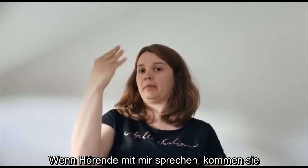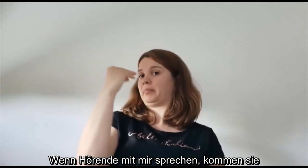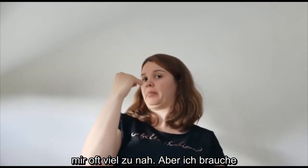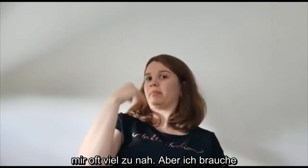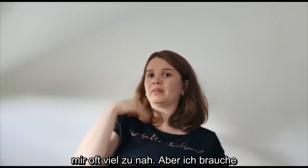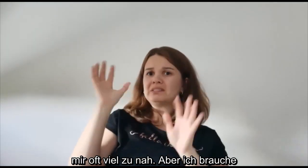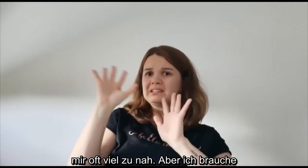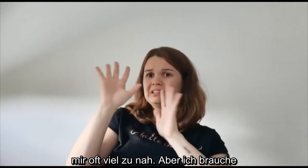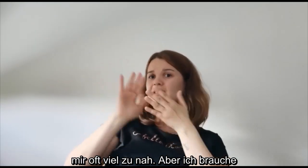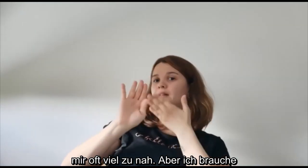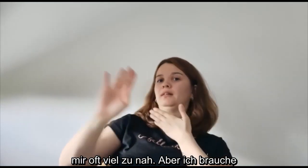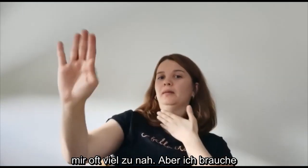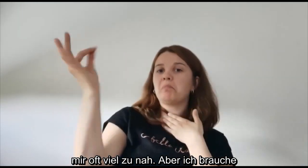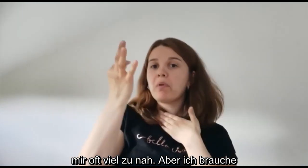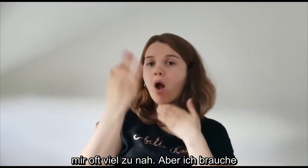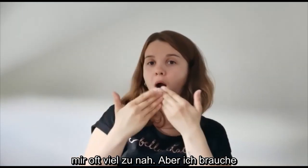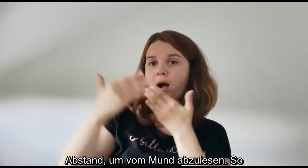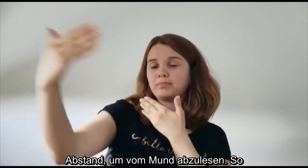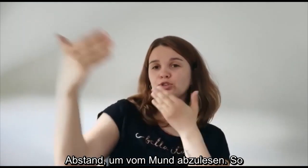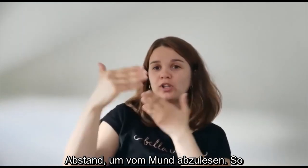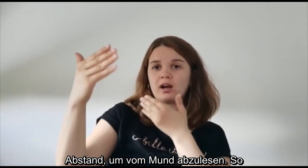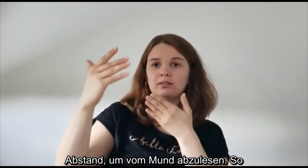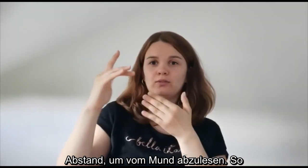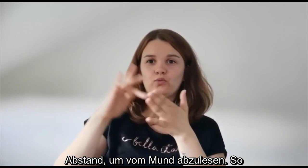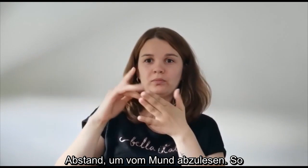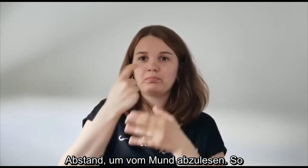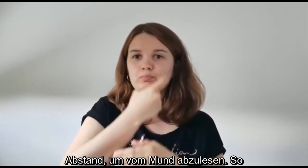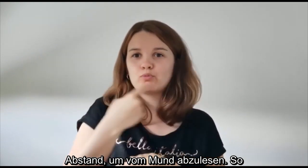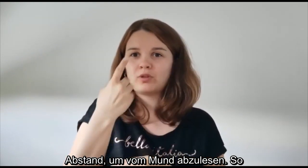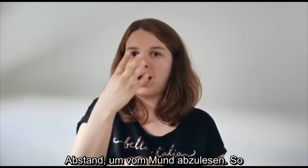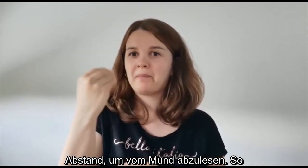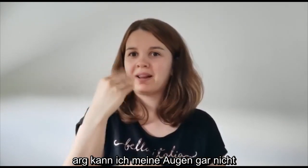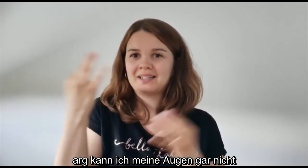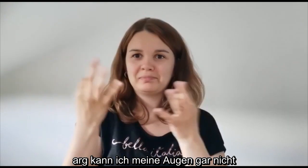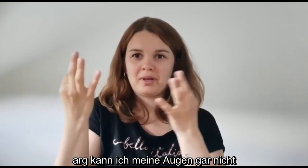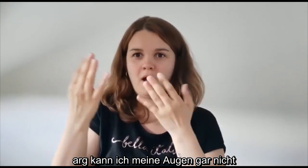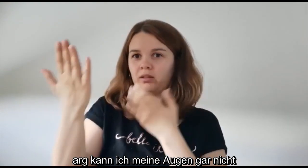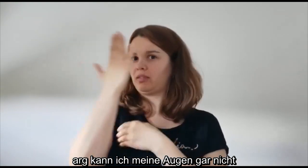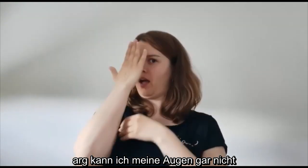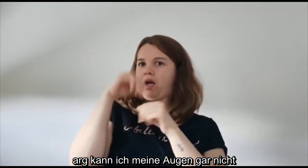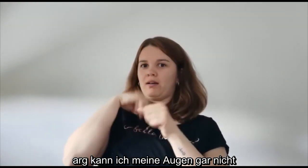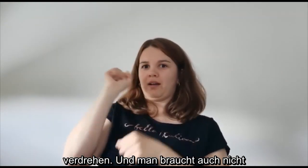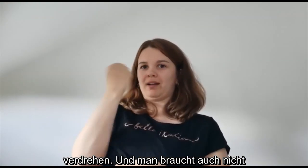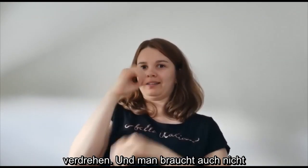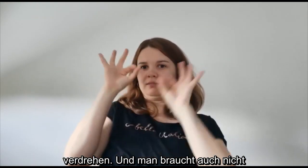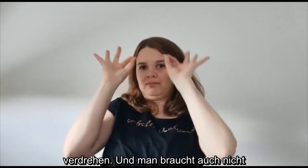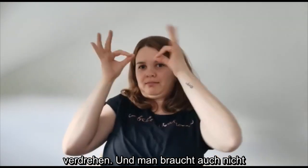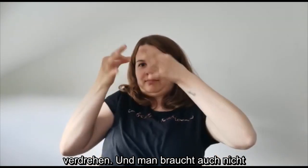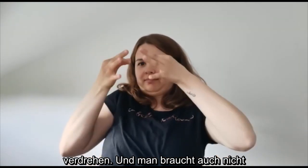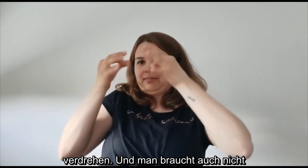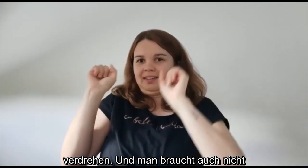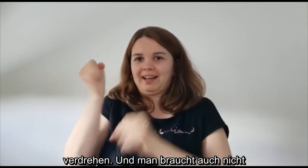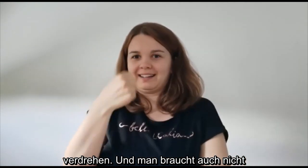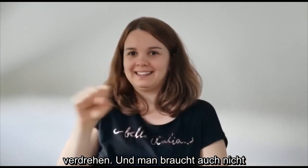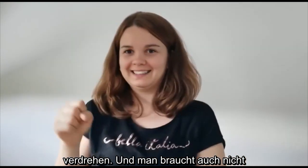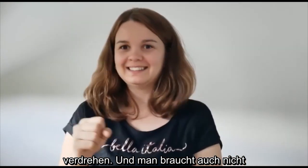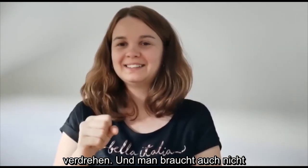sprechen Kommen sie mir oft viel zu nah Aber ich brauche Abstand, um vom Mund abzulesen So kann ich meine Augen gar nicht verdrehen